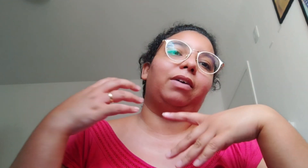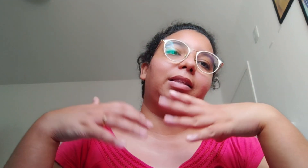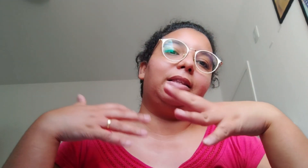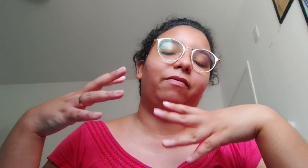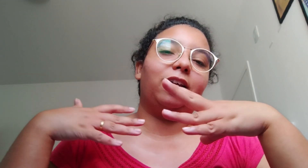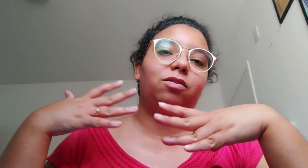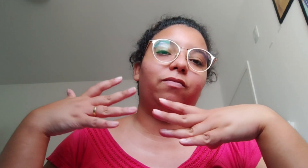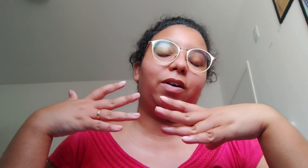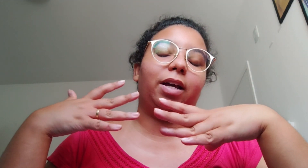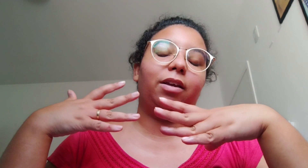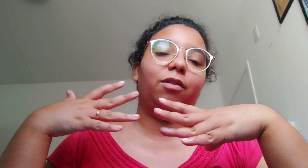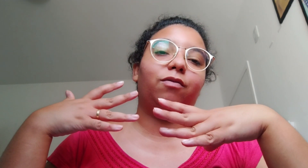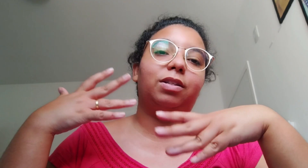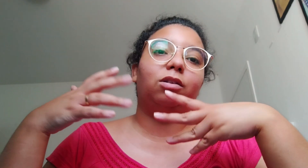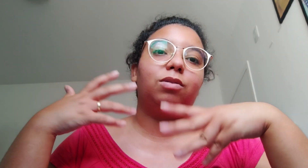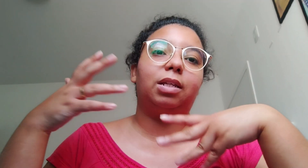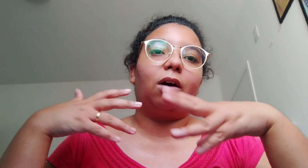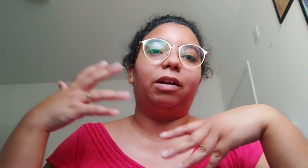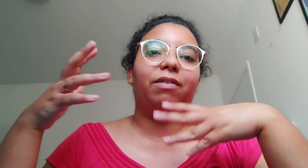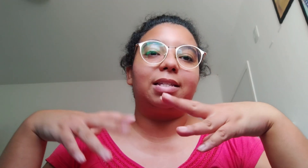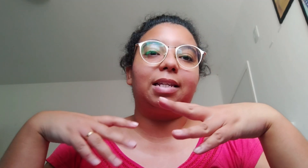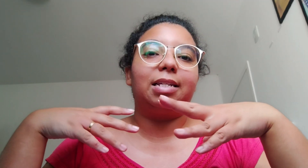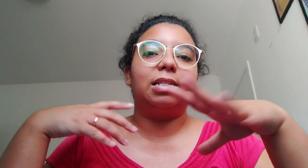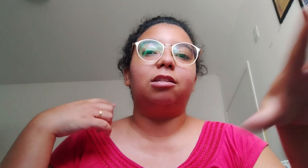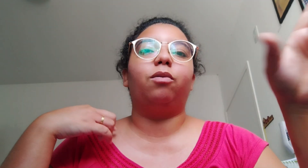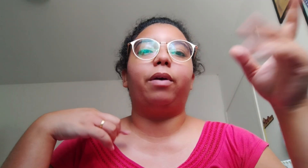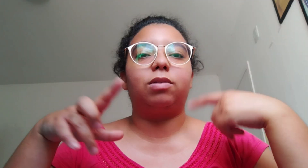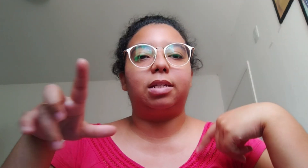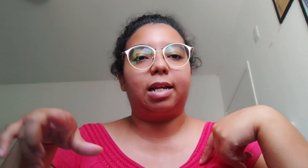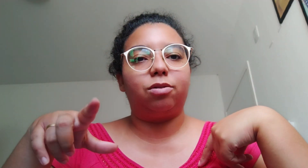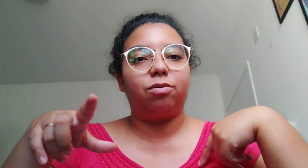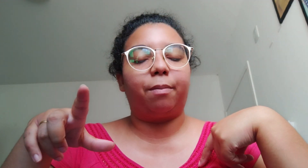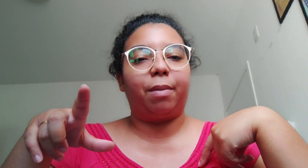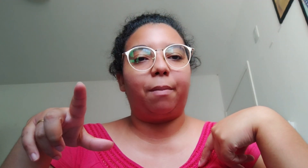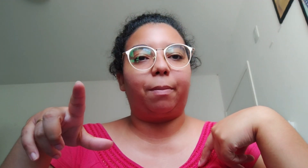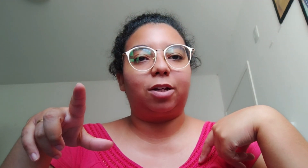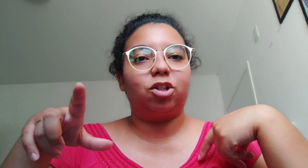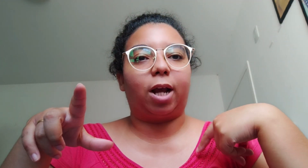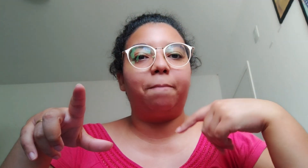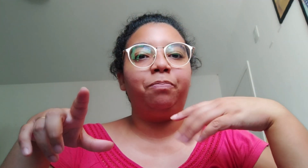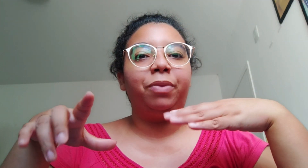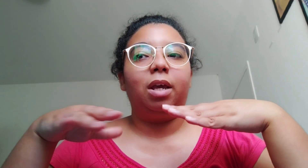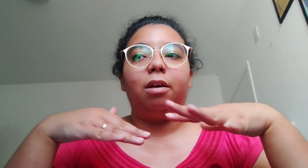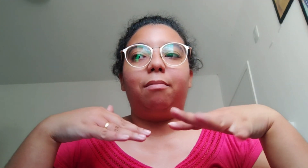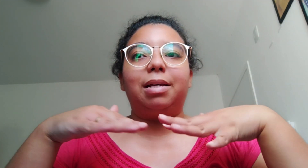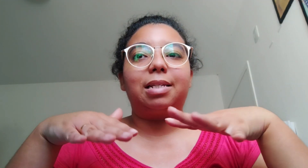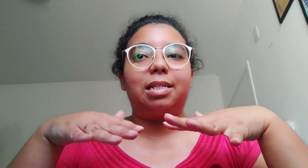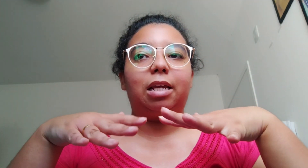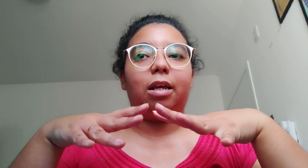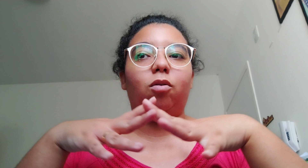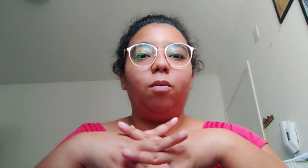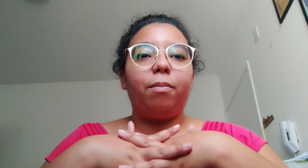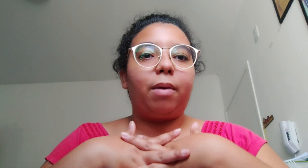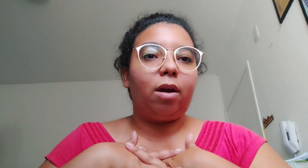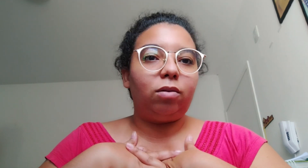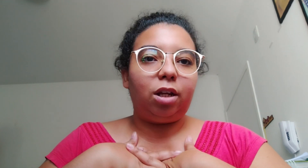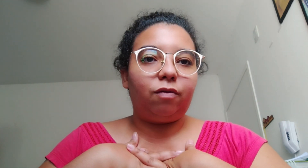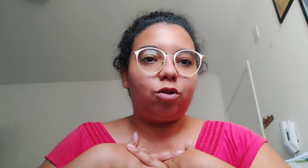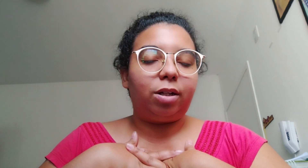vai fazendo sinal, né? Vai sinalizando, eu sinalizo também para praticar. Mas assim, o meu nível de